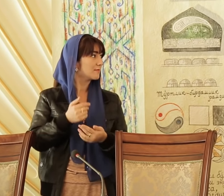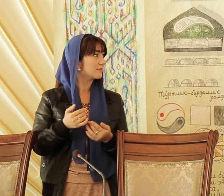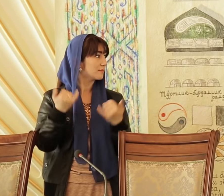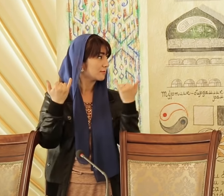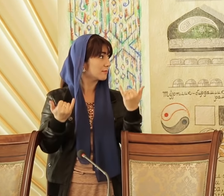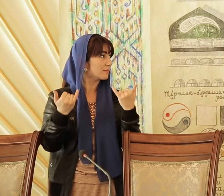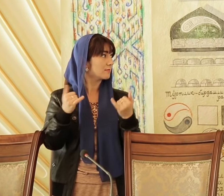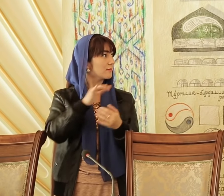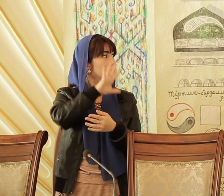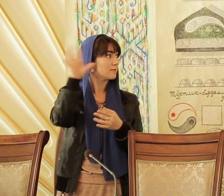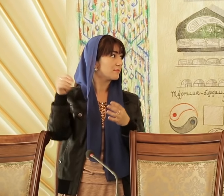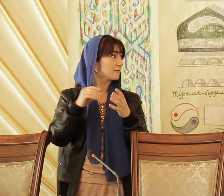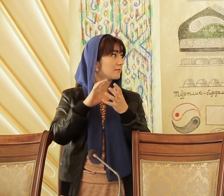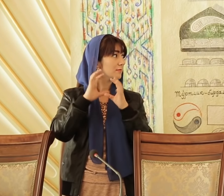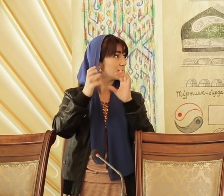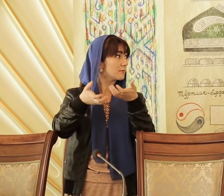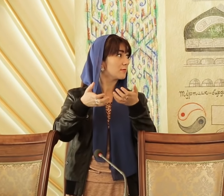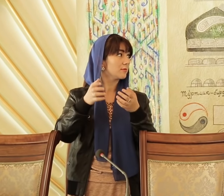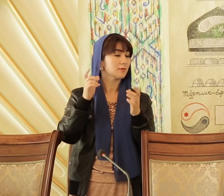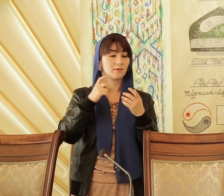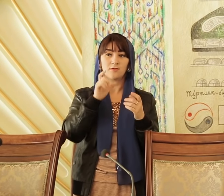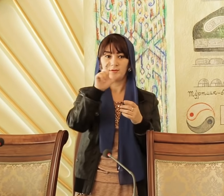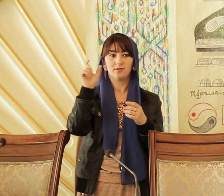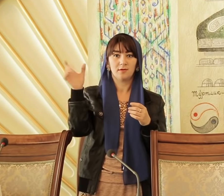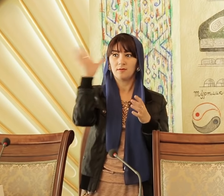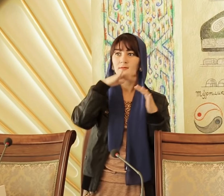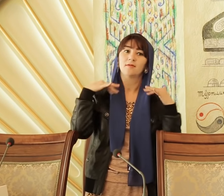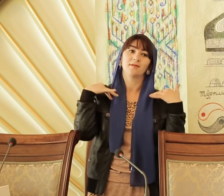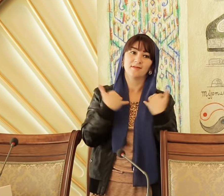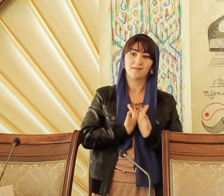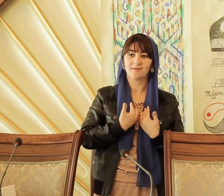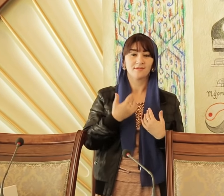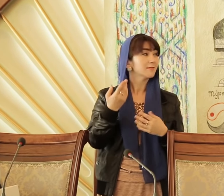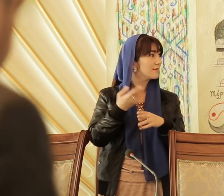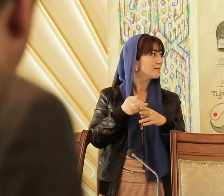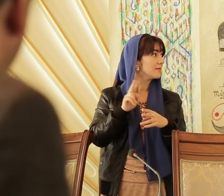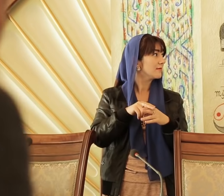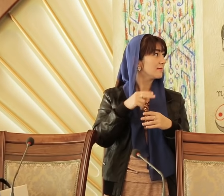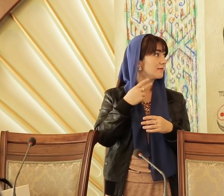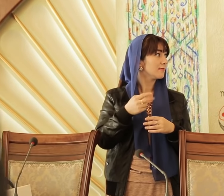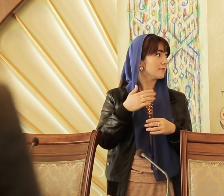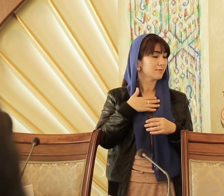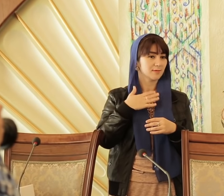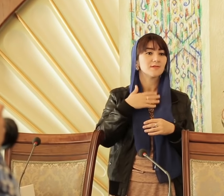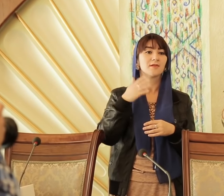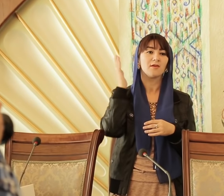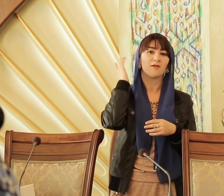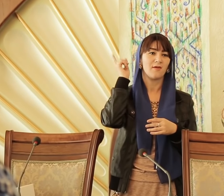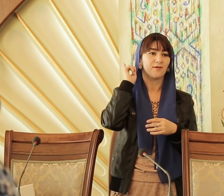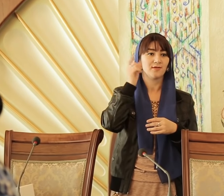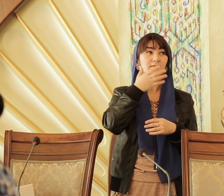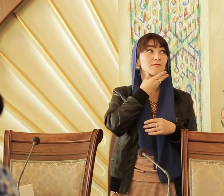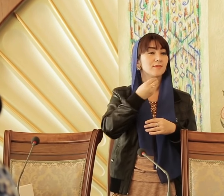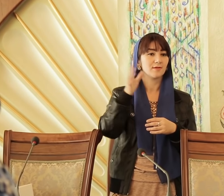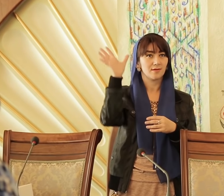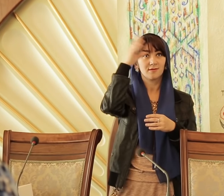Bugun butun dunyo odamlari hamma hayratda qolayotgan sababi bizi bobolarimiz mana